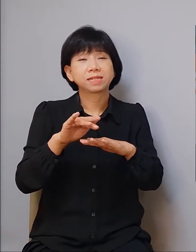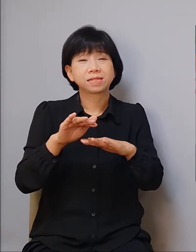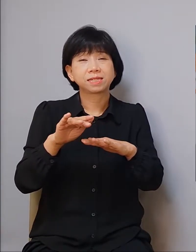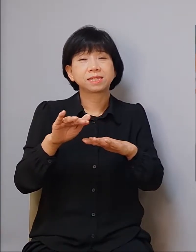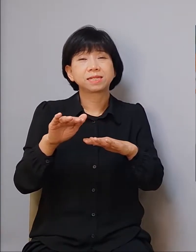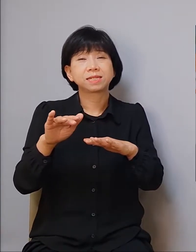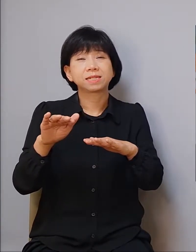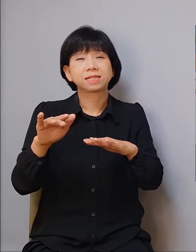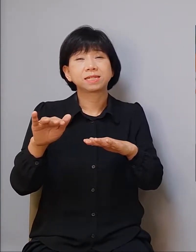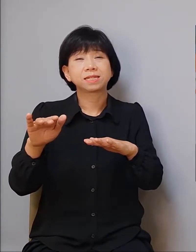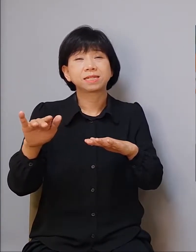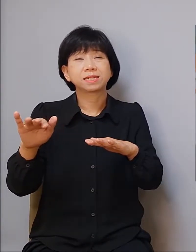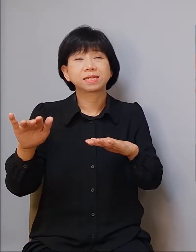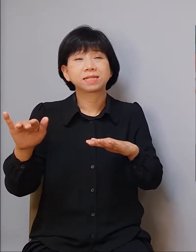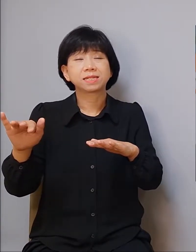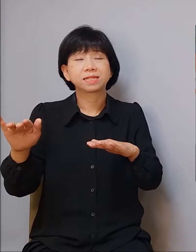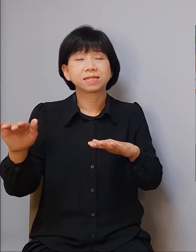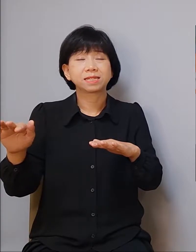넘치리